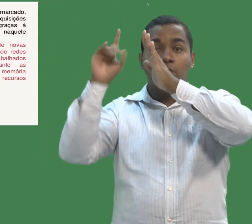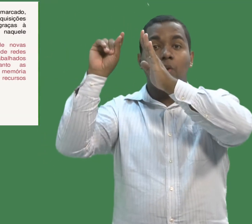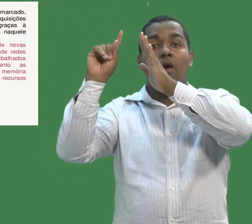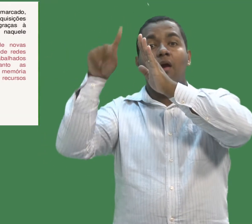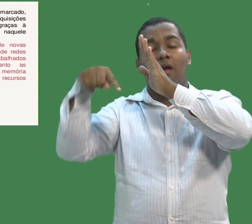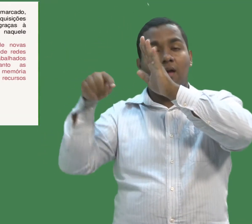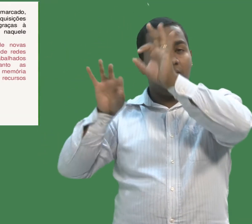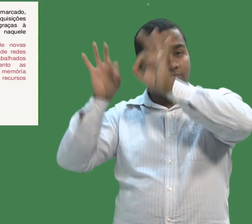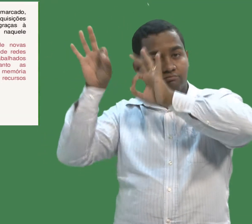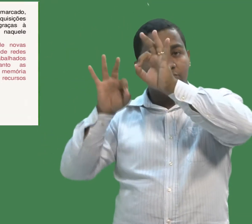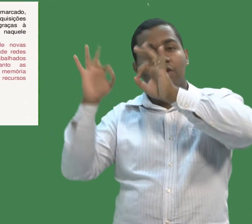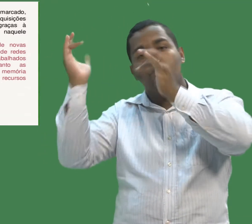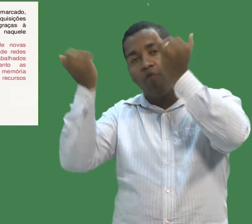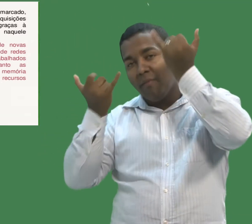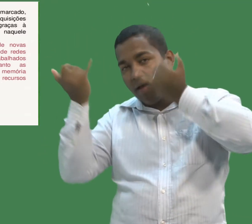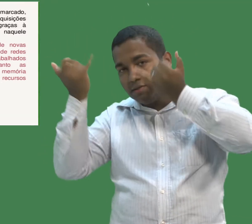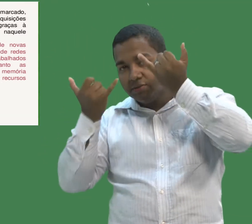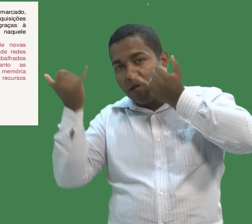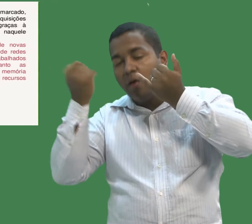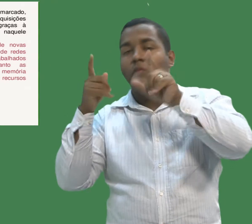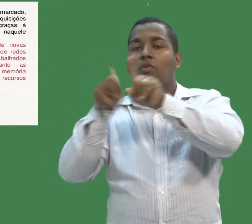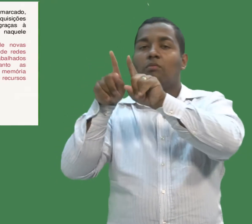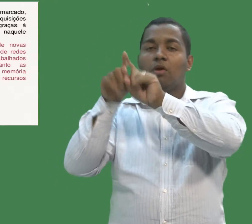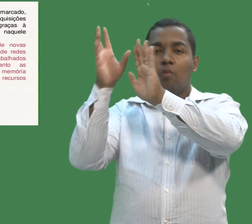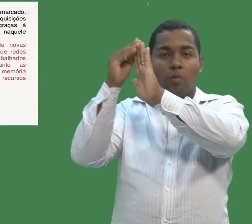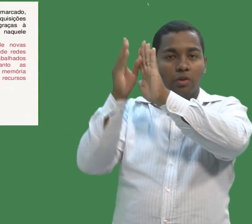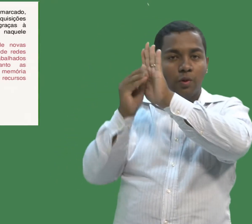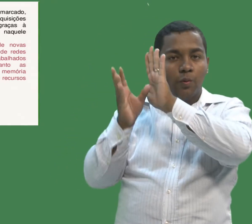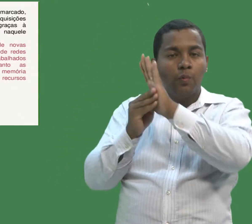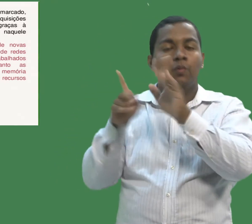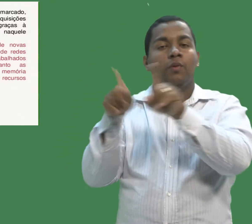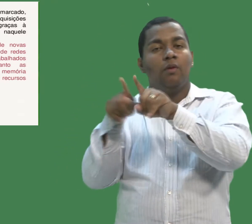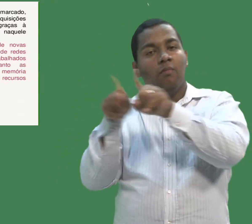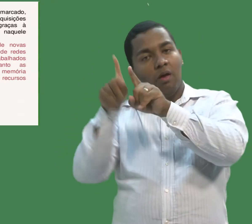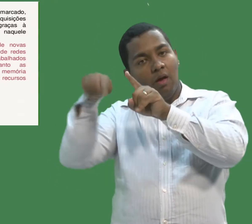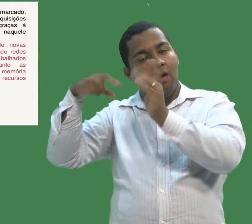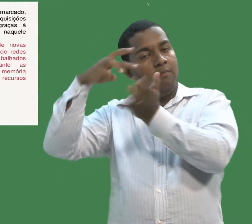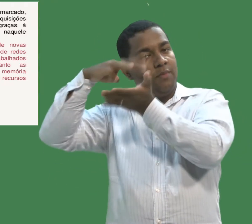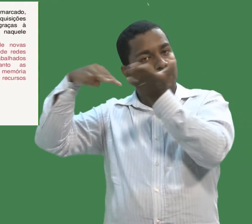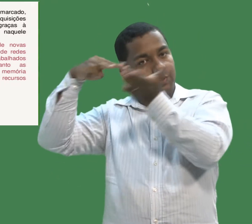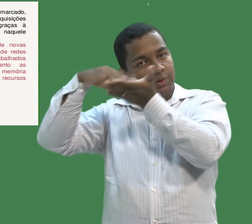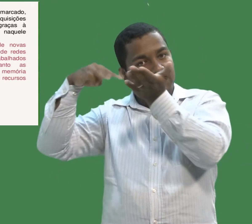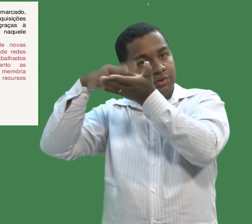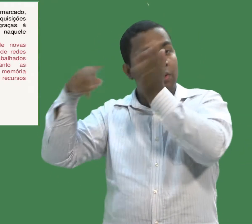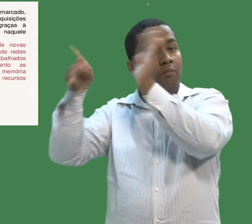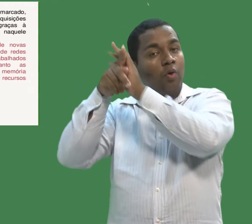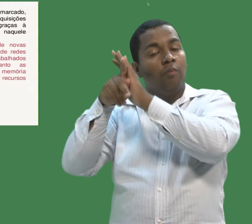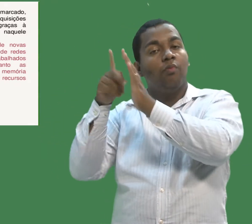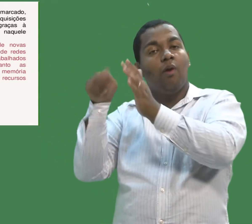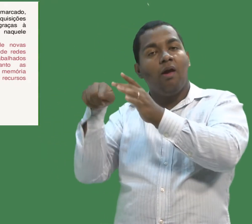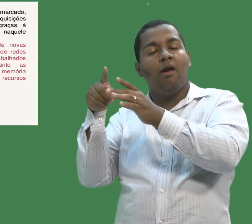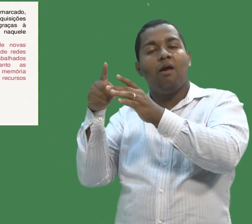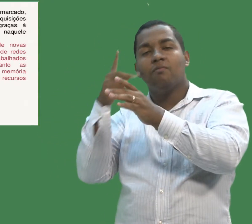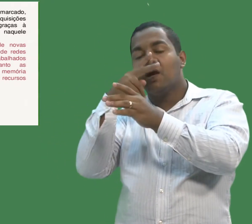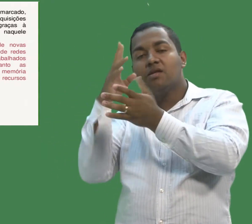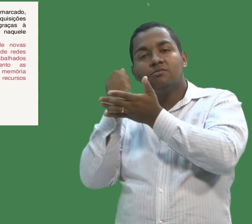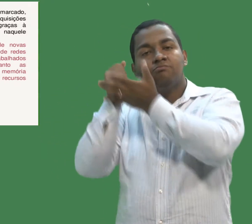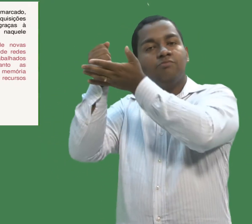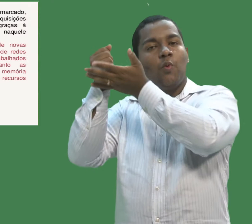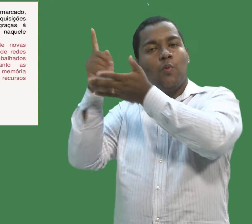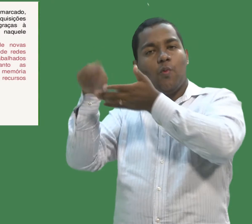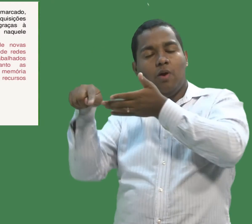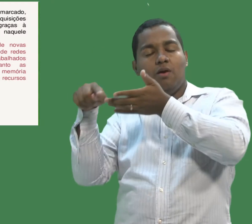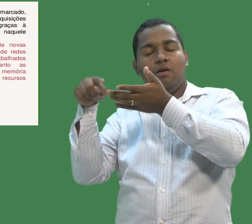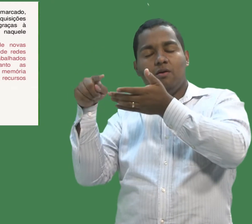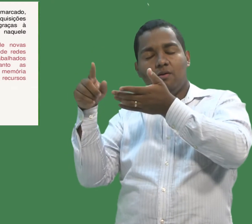tanto a informação organizada em conteúdo de memória, como a apropriação de metodologias que são recursos para a formação e